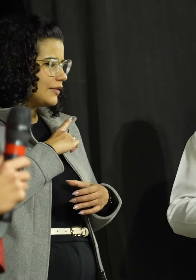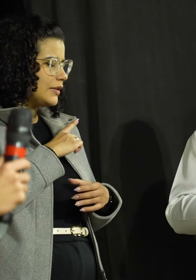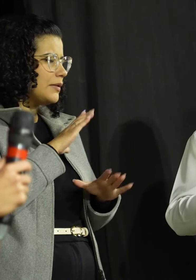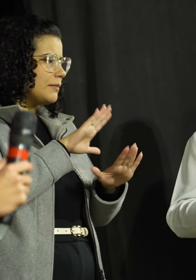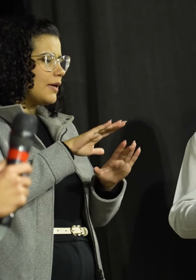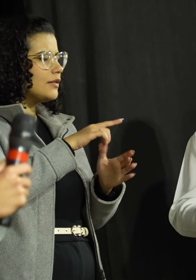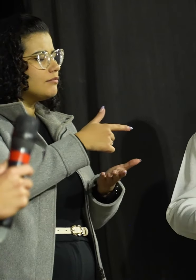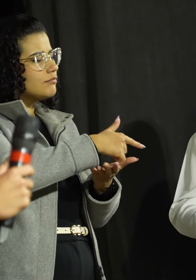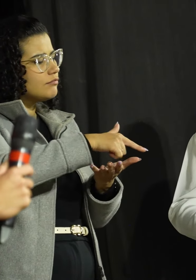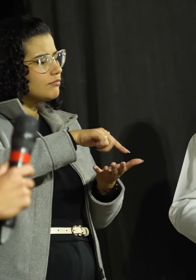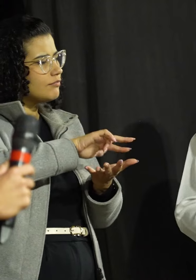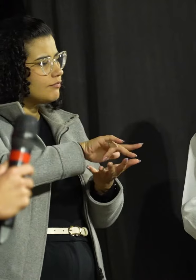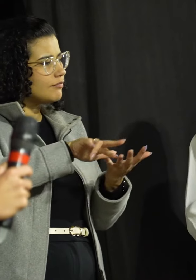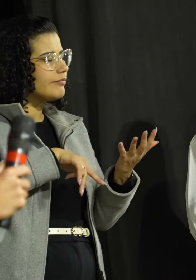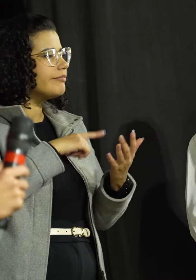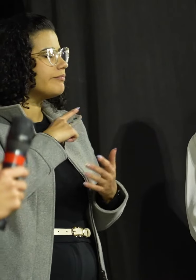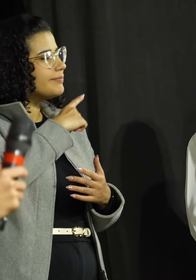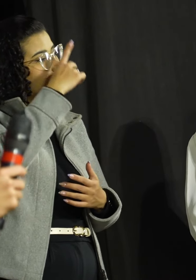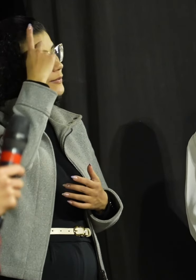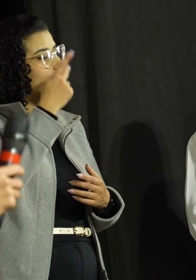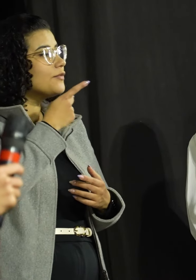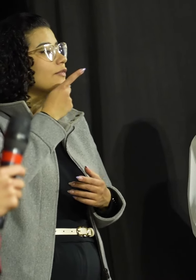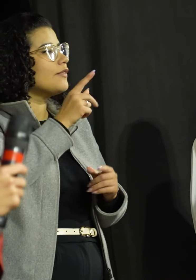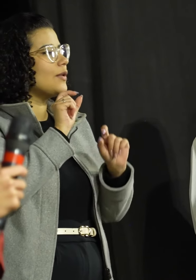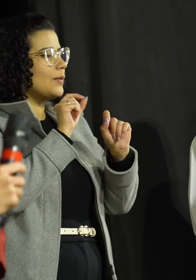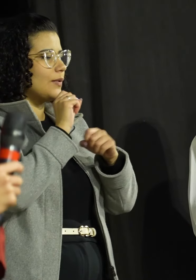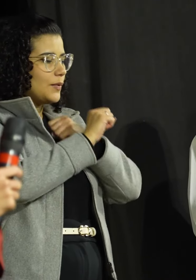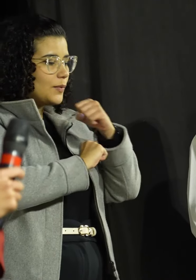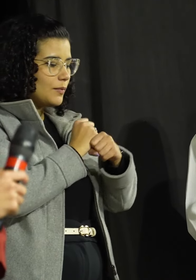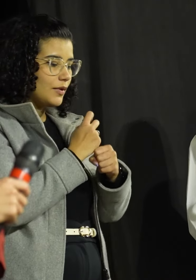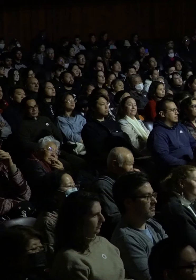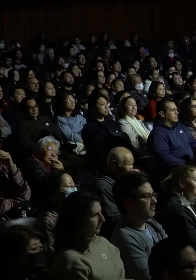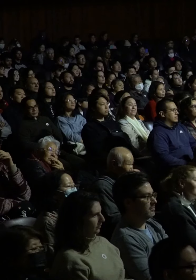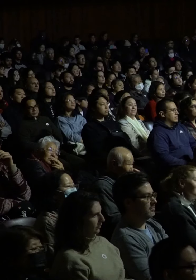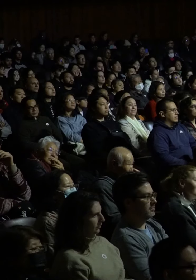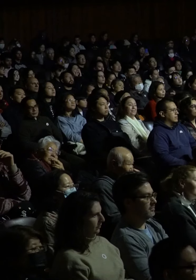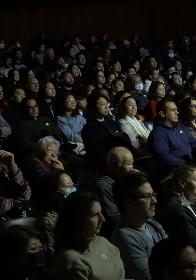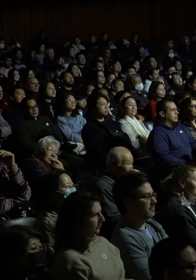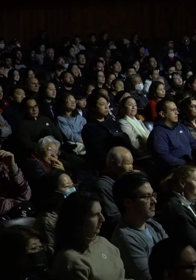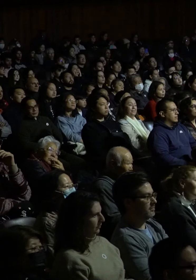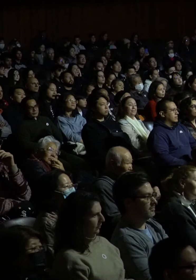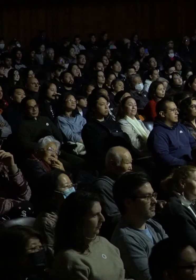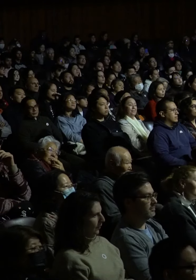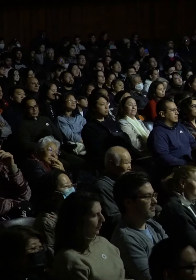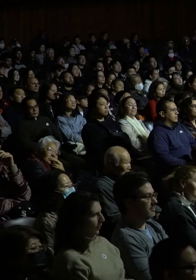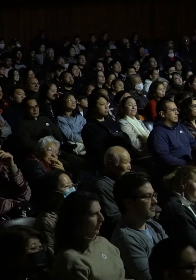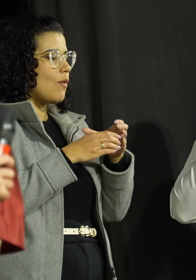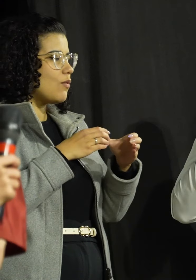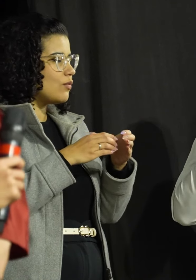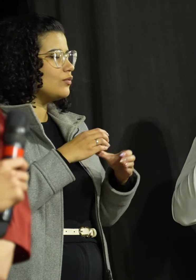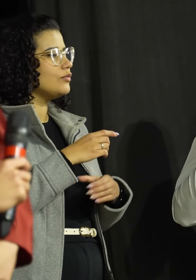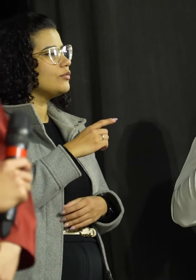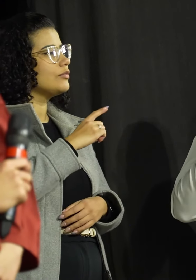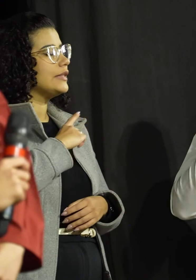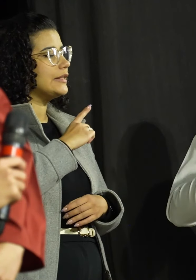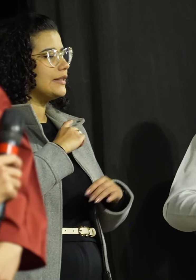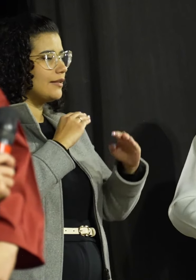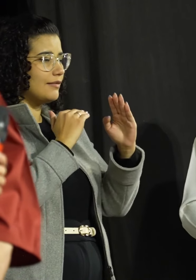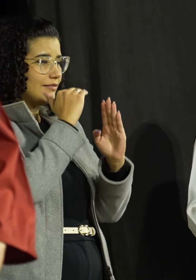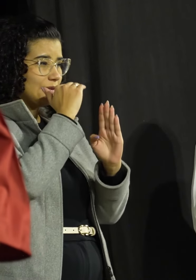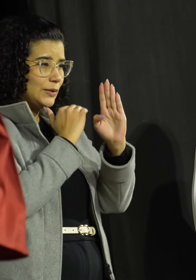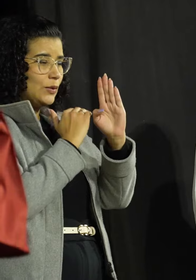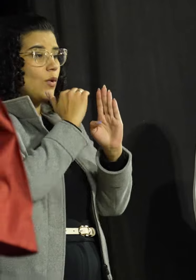mas há boatos de que o ano de 2005 foi o concurso que teve o nível